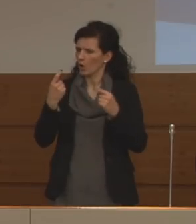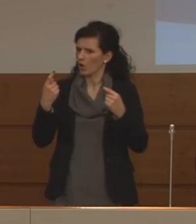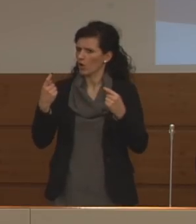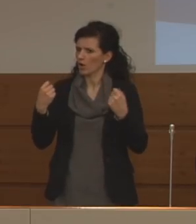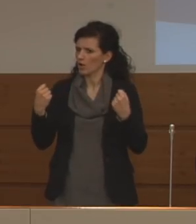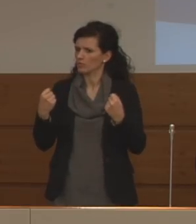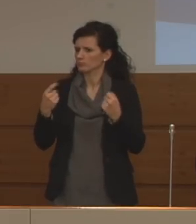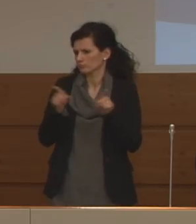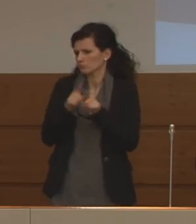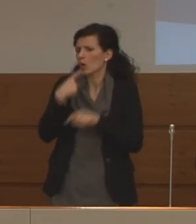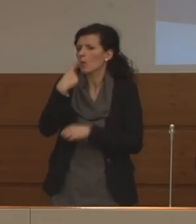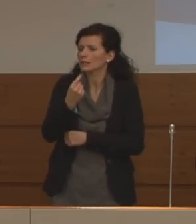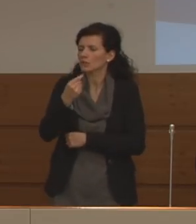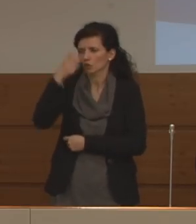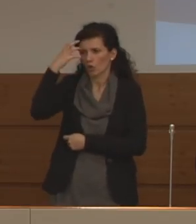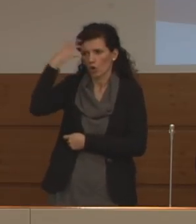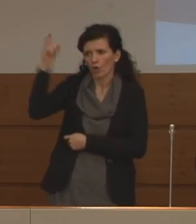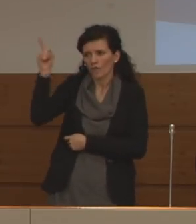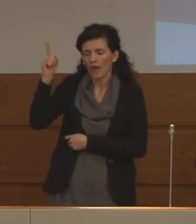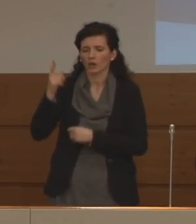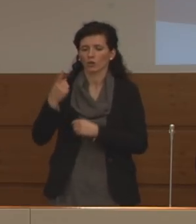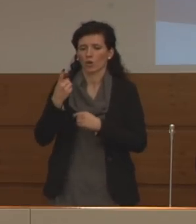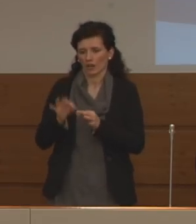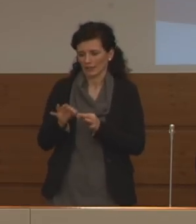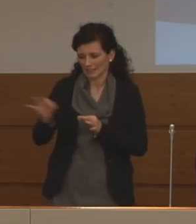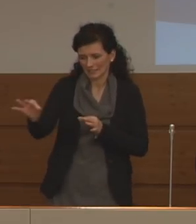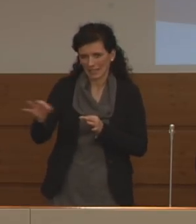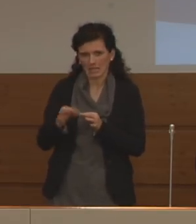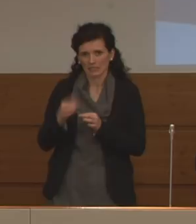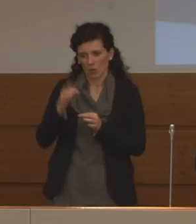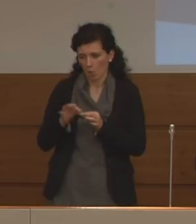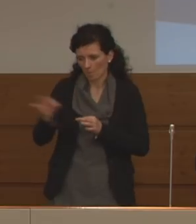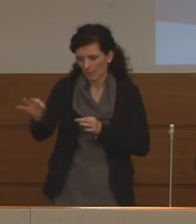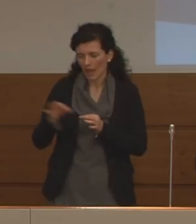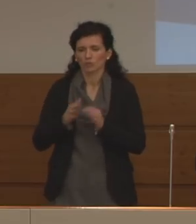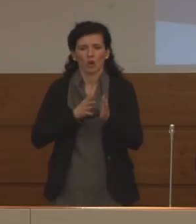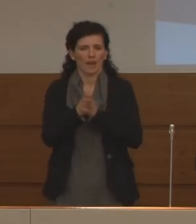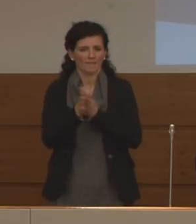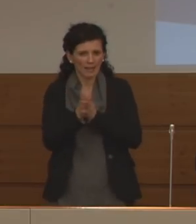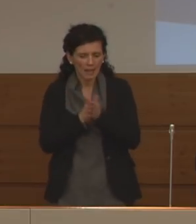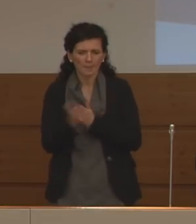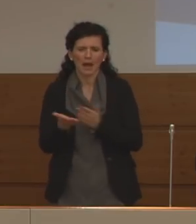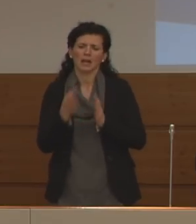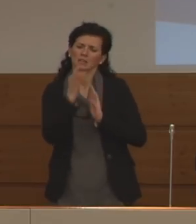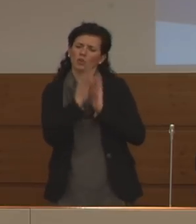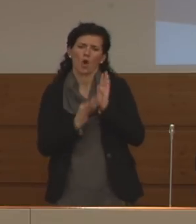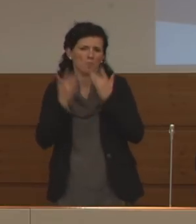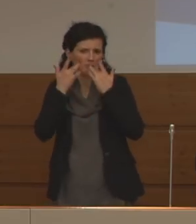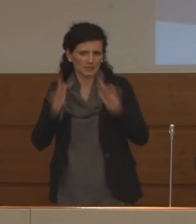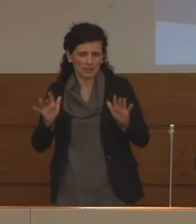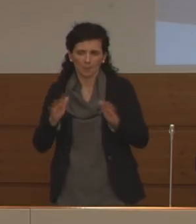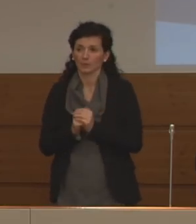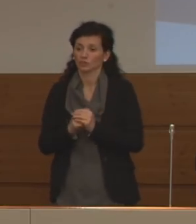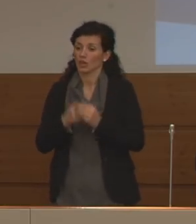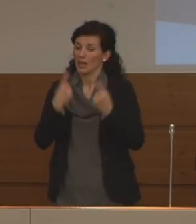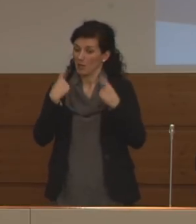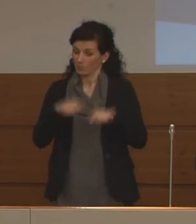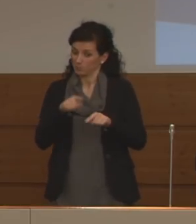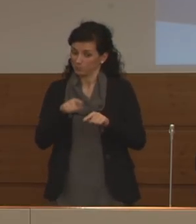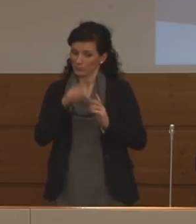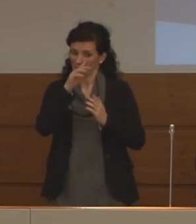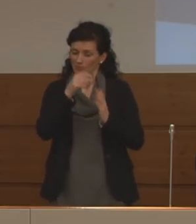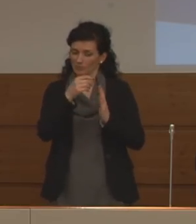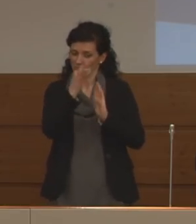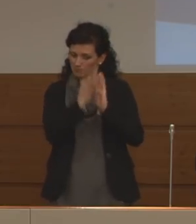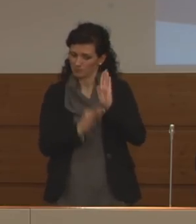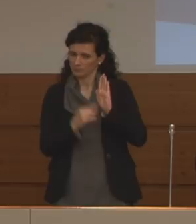almeno un metro lavarsi le mani enormi relativamente semplice ma comunque chiare secondo questo protocollo fatto proprio